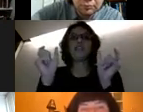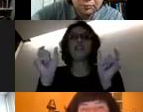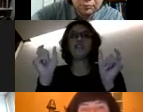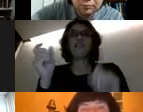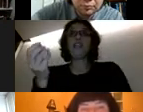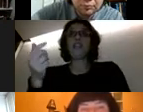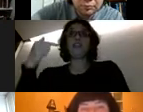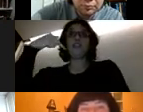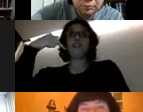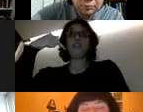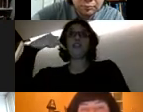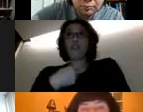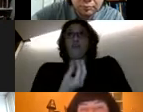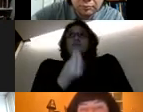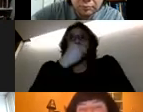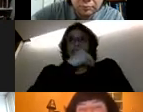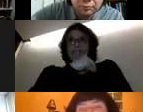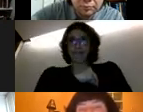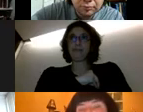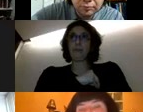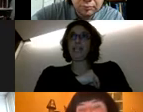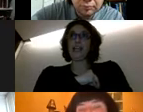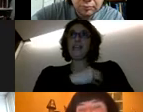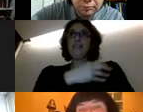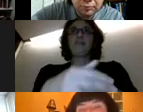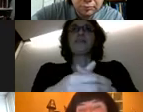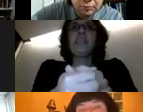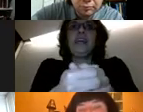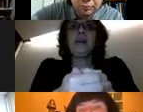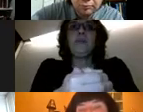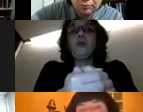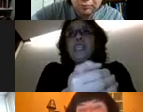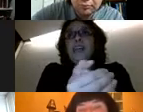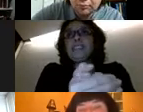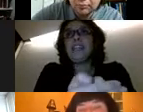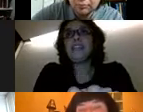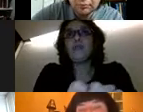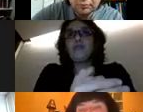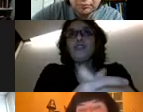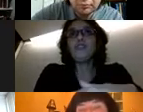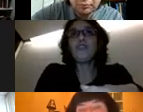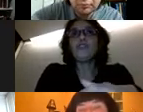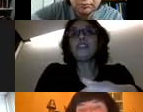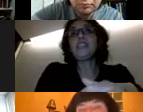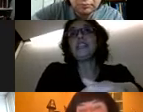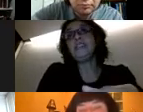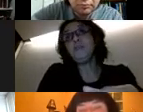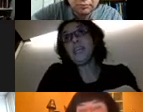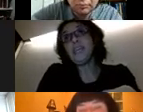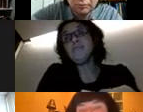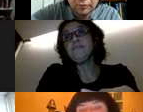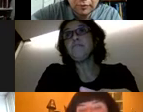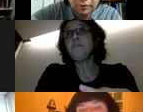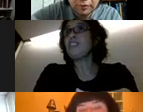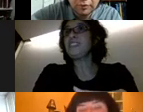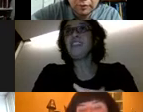hago la relación de yo, pena, podría hacer la traducción yo sentí